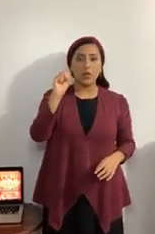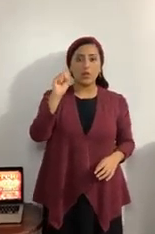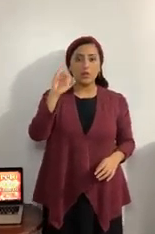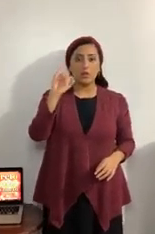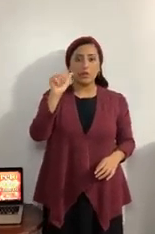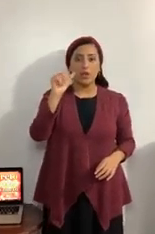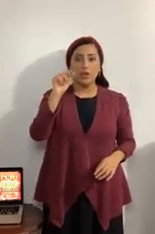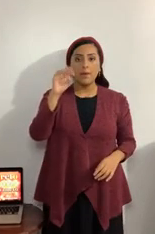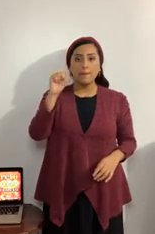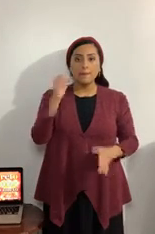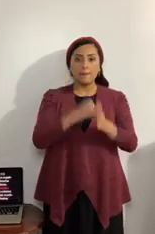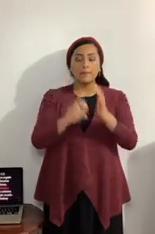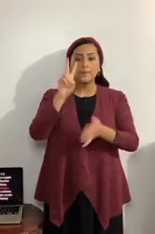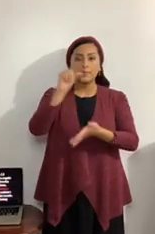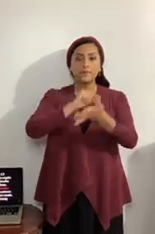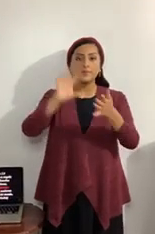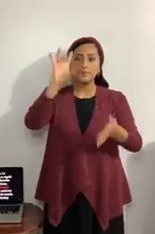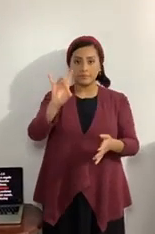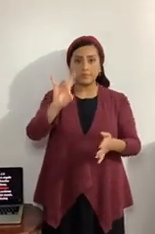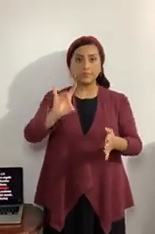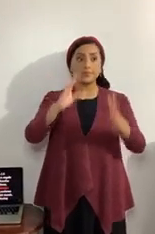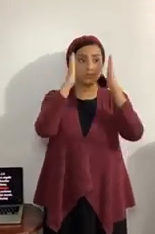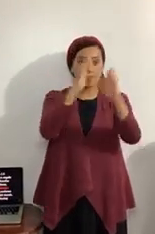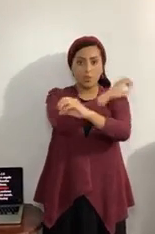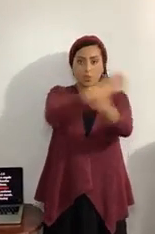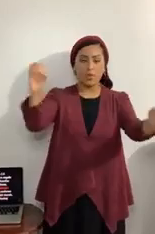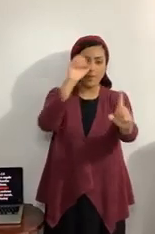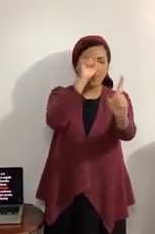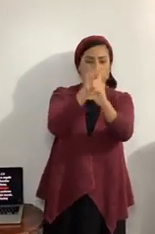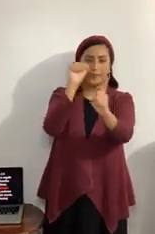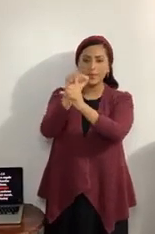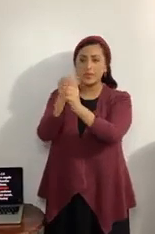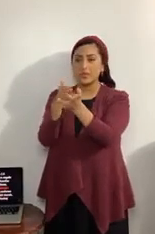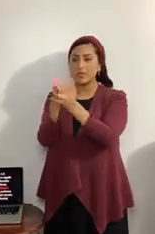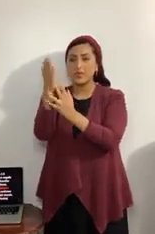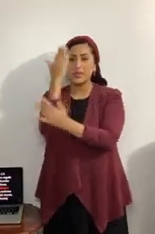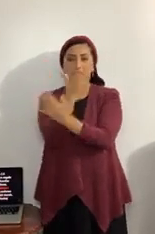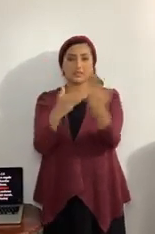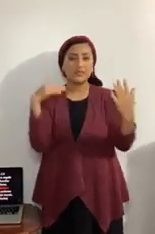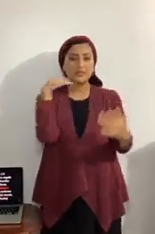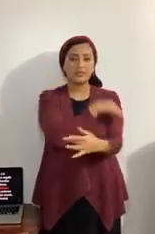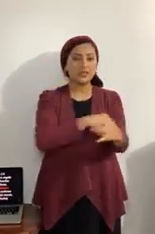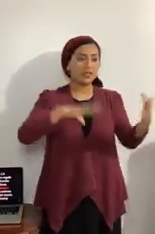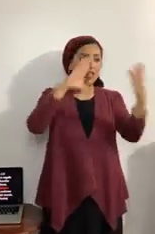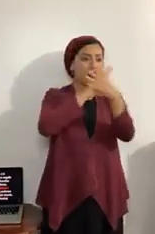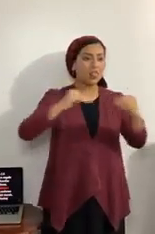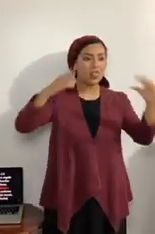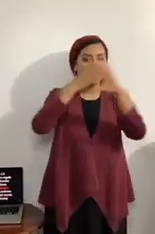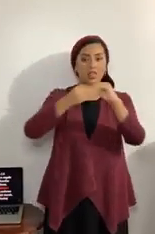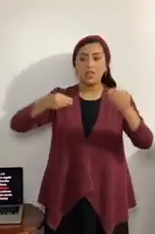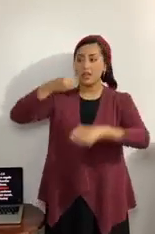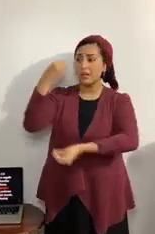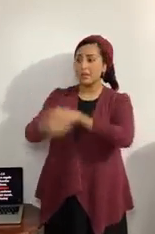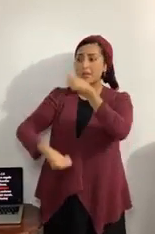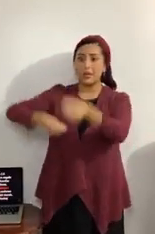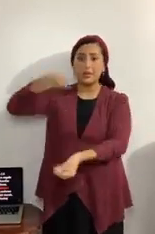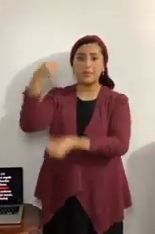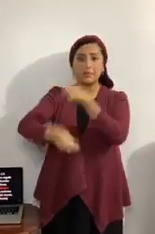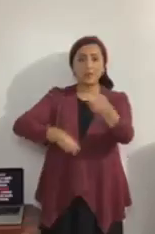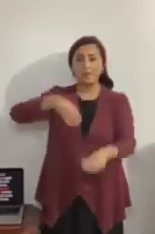verso 8. Mirad que nadie os engañe por medio de filosofías y huecas sutilezas, según las tradiciones de los hombres, conforme a